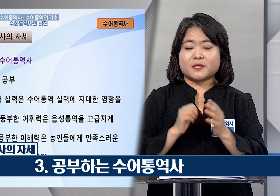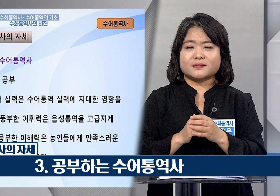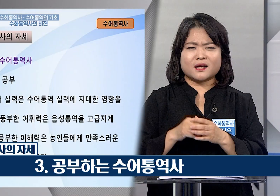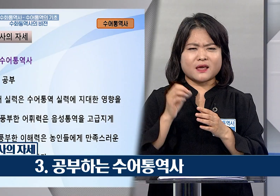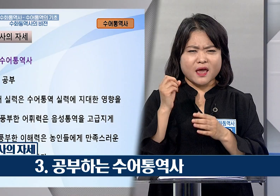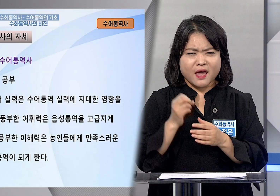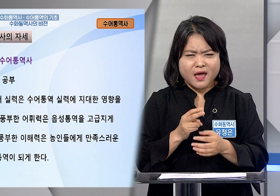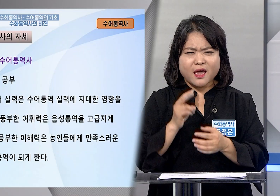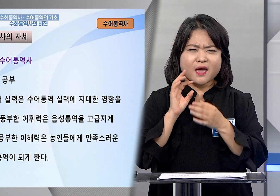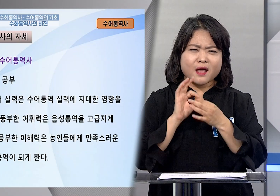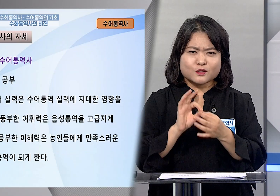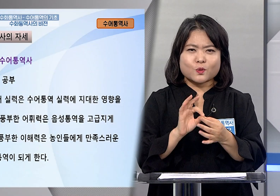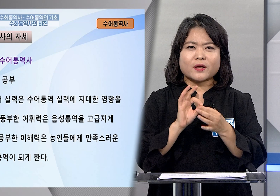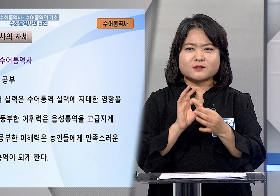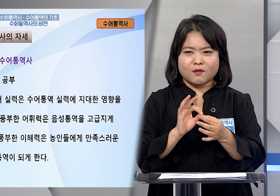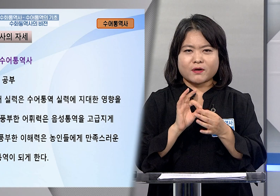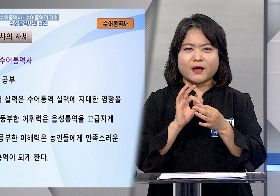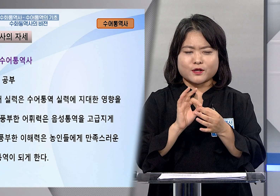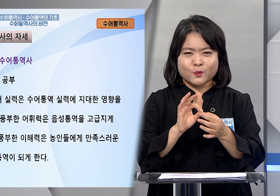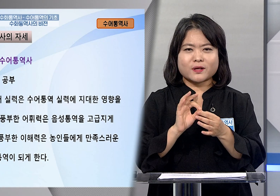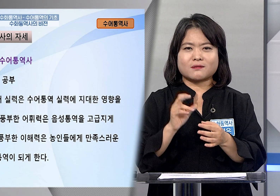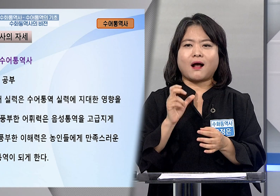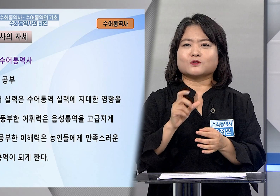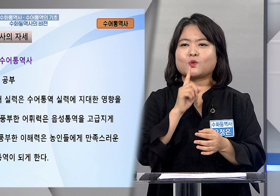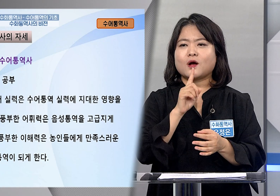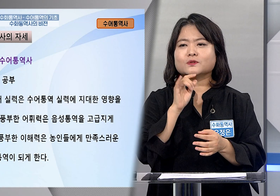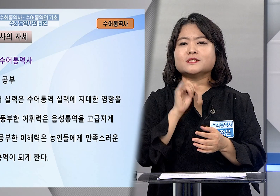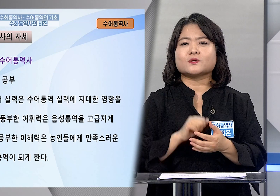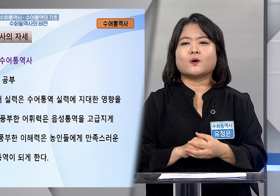제가 계속해서 강조하고 있죠.